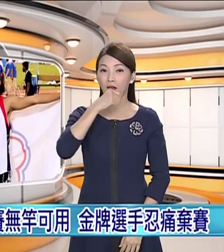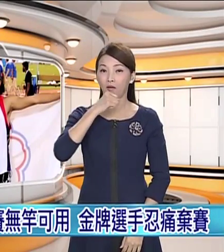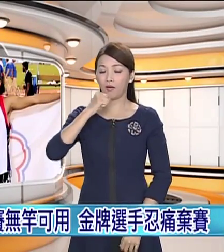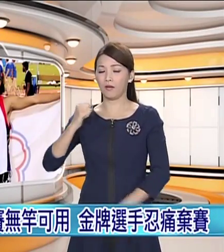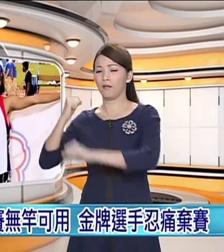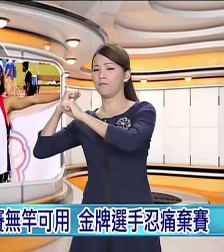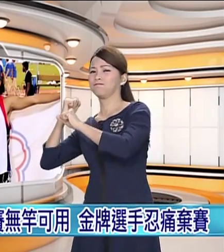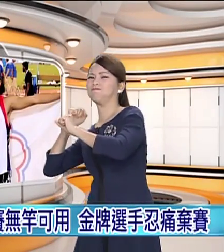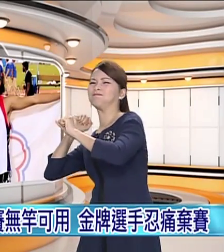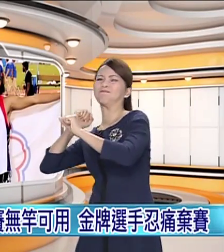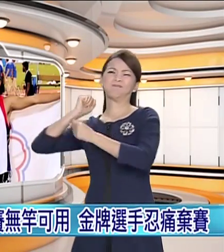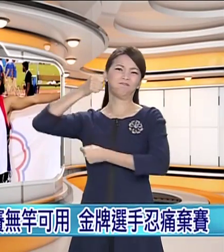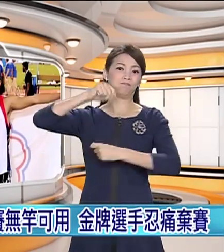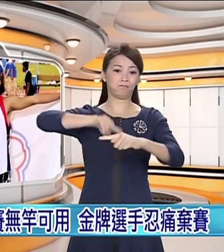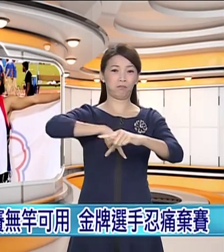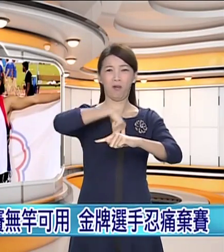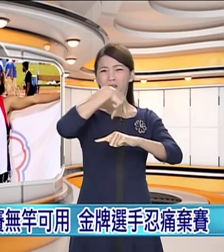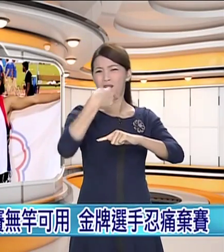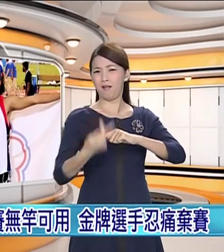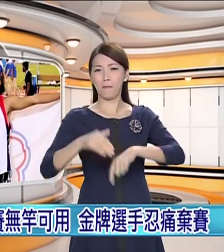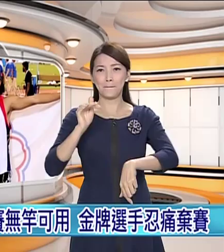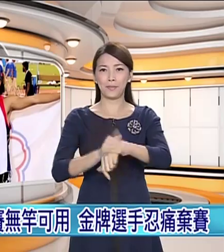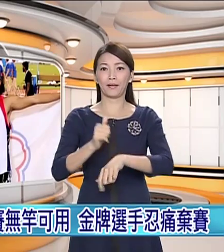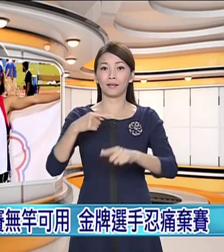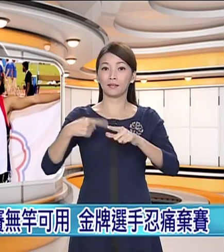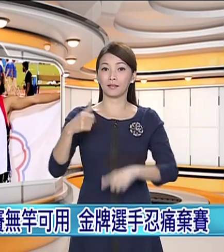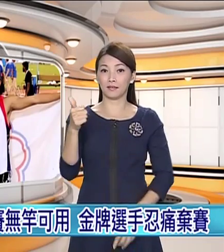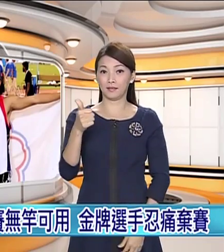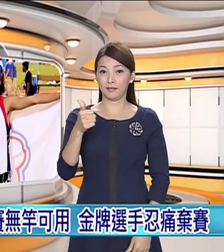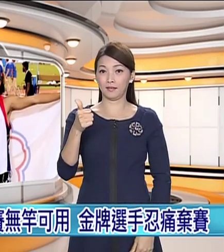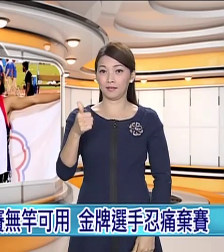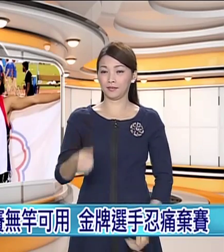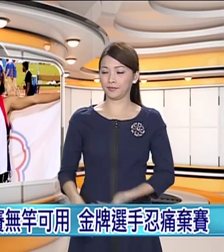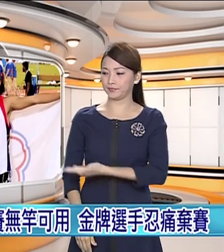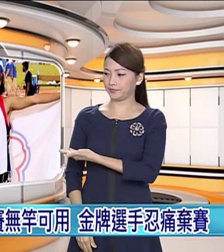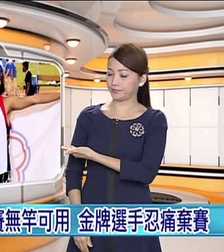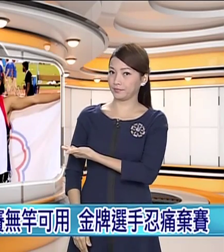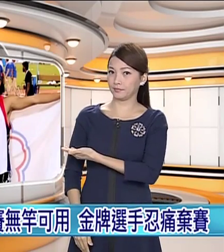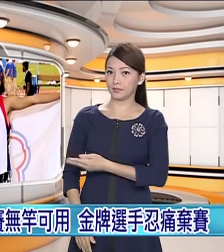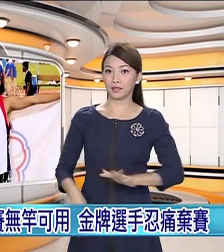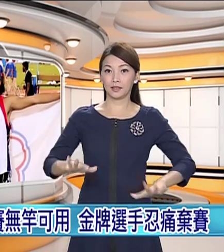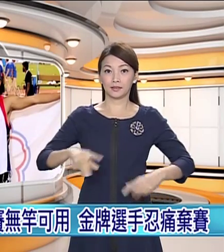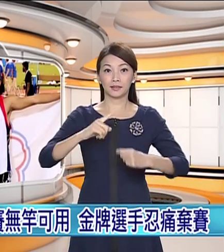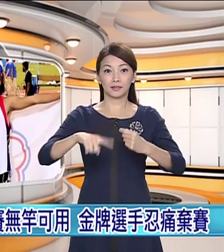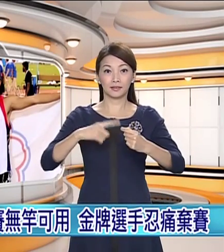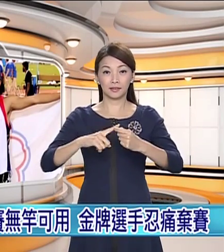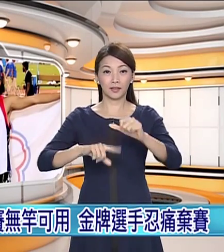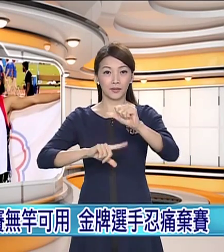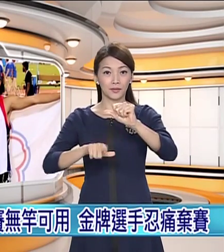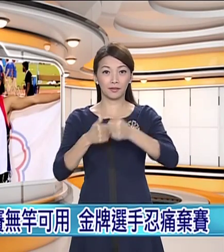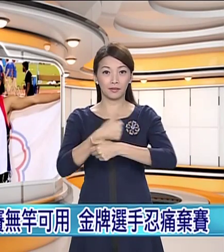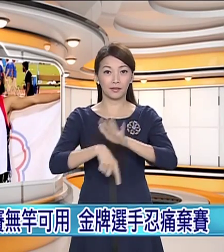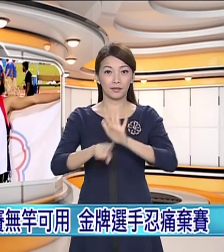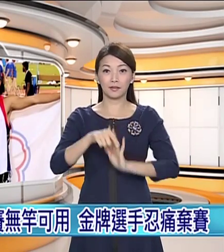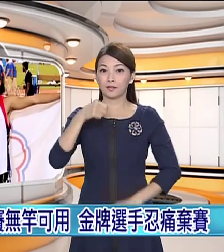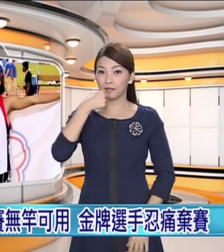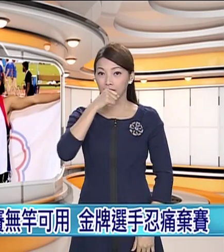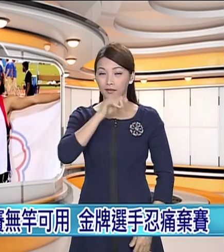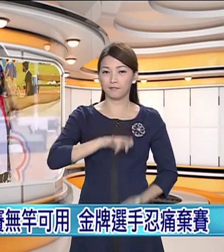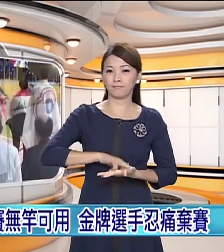台湾撑杆跳的国手叶耀文，在今年的5月代表台湾参加